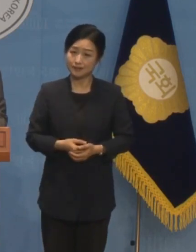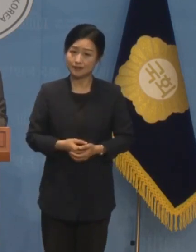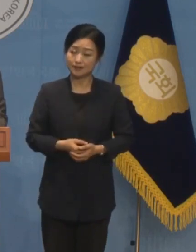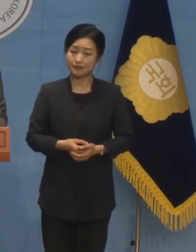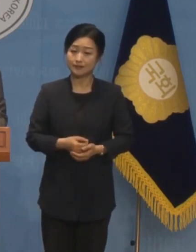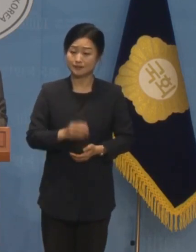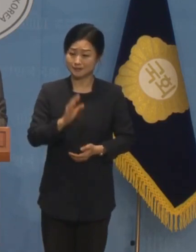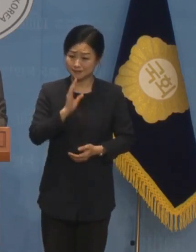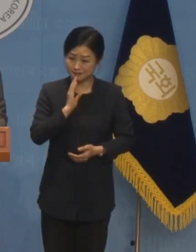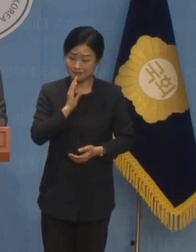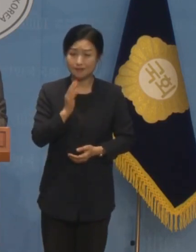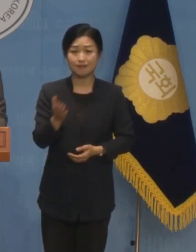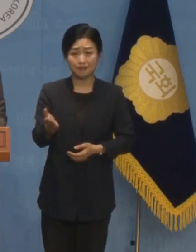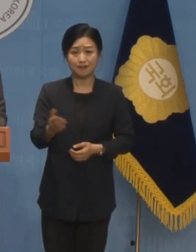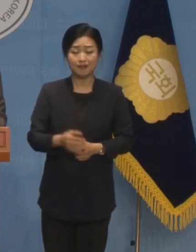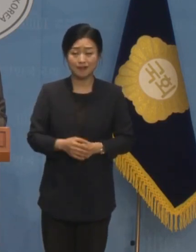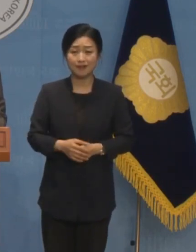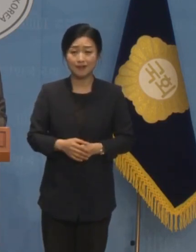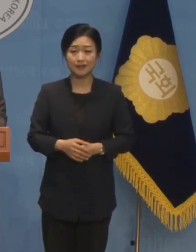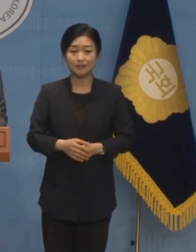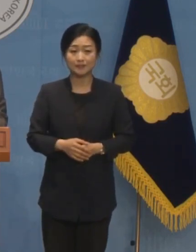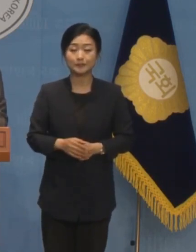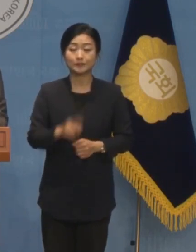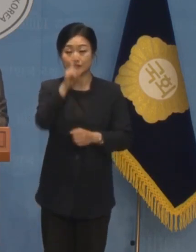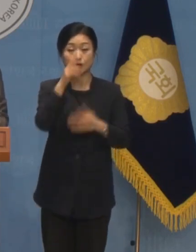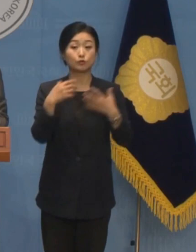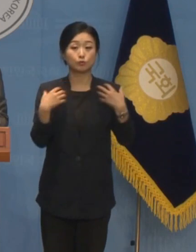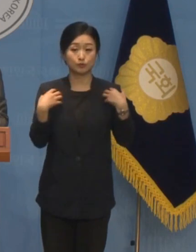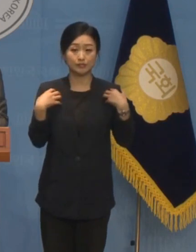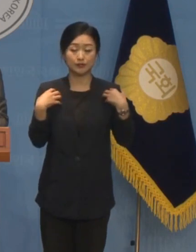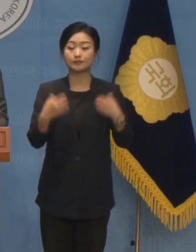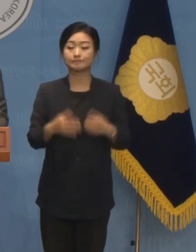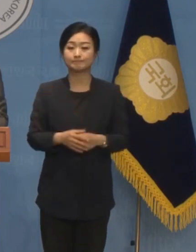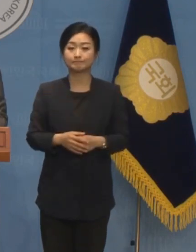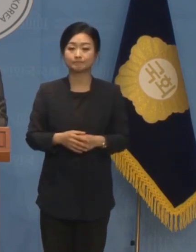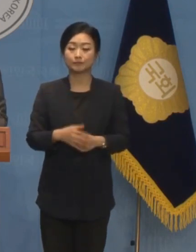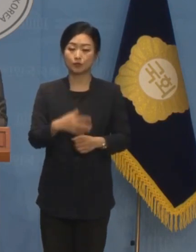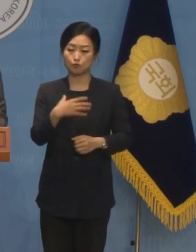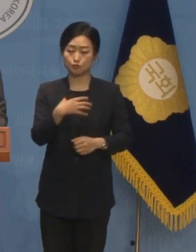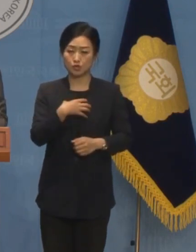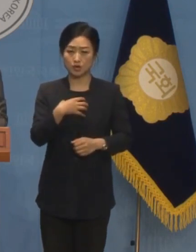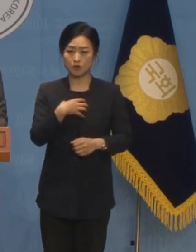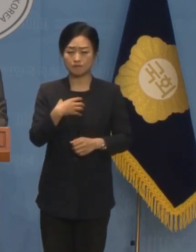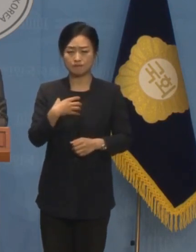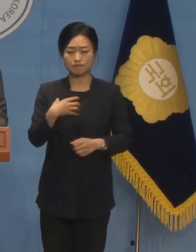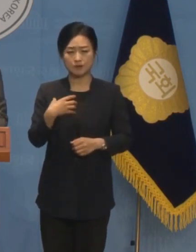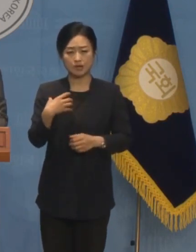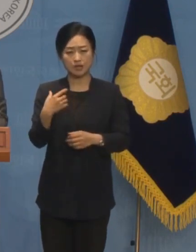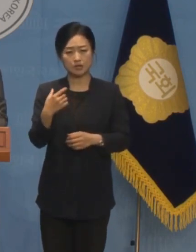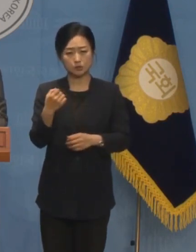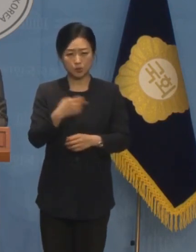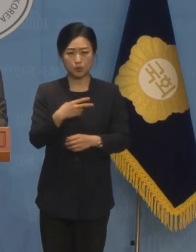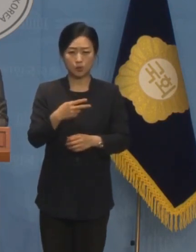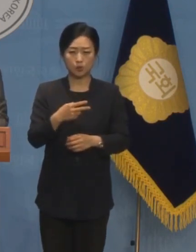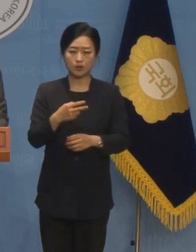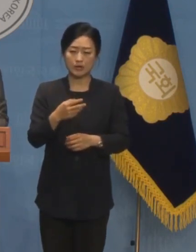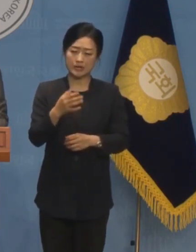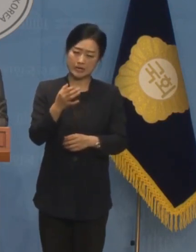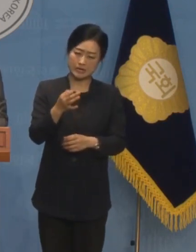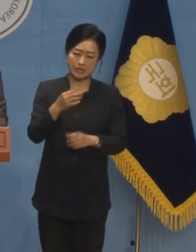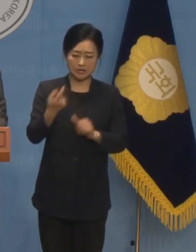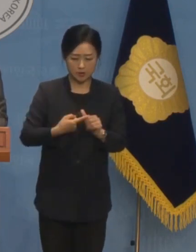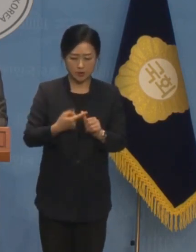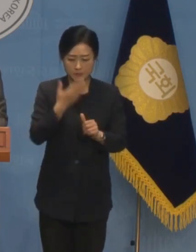바로 더불어민주당입니다. 정부에서는 큰 위험 부담을 안고도 용기 있게 정부안을